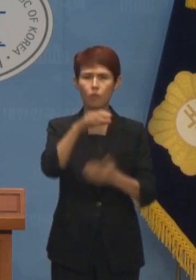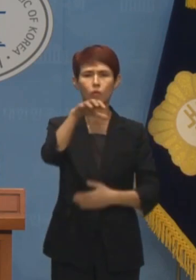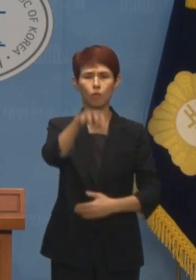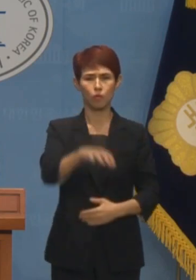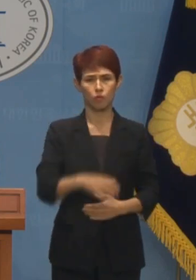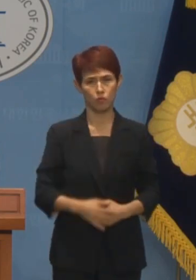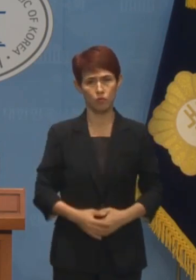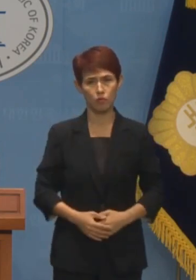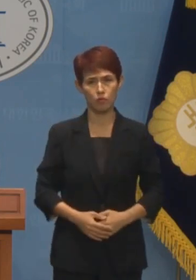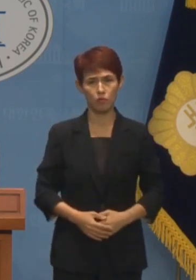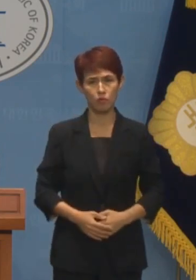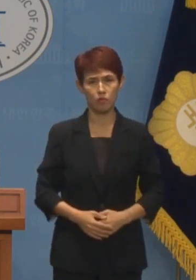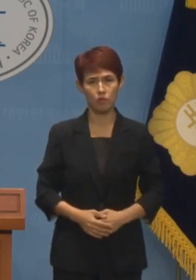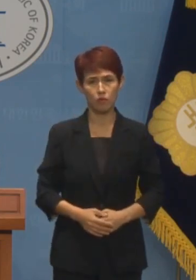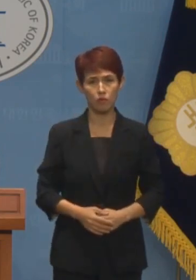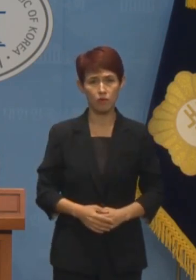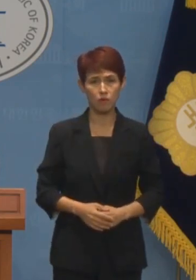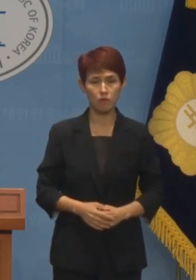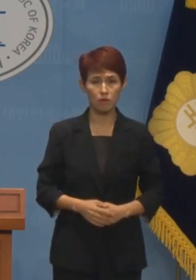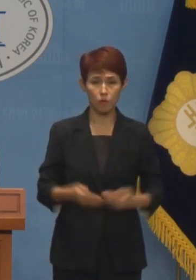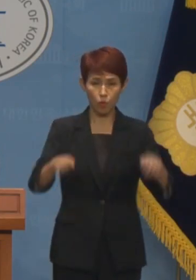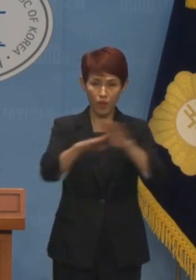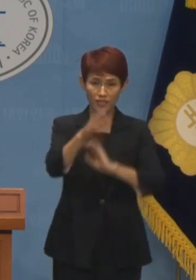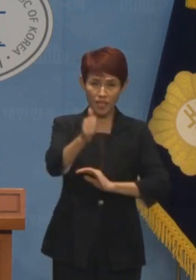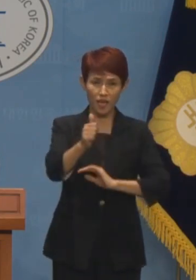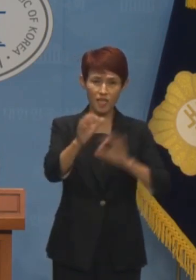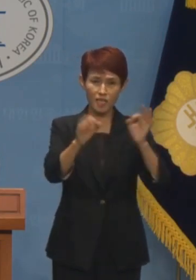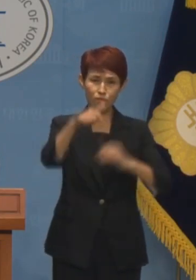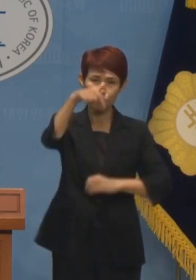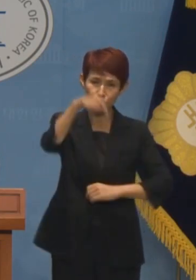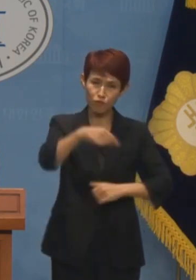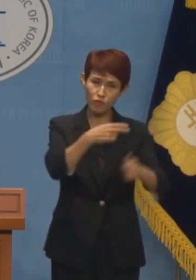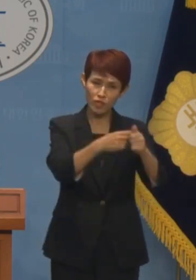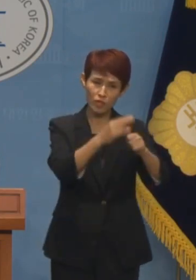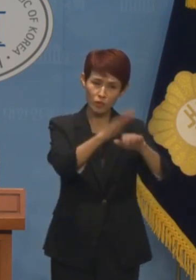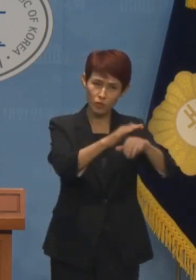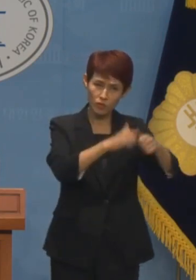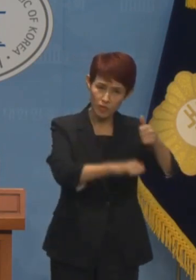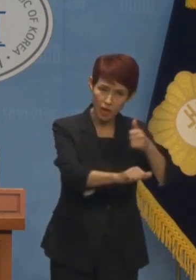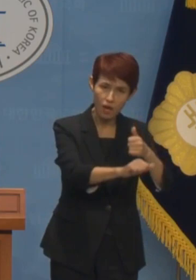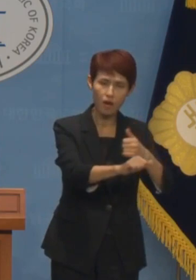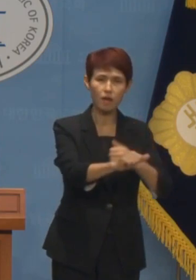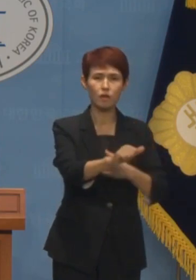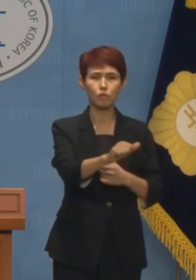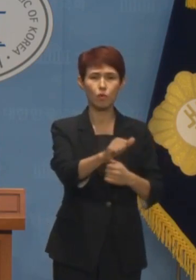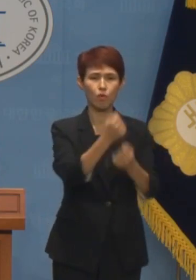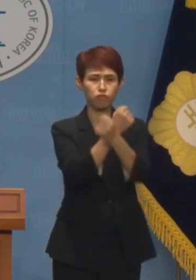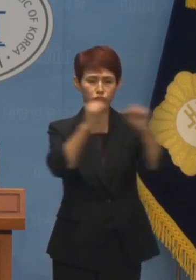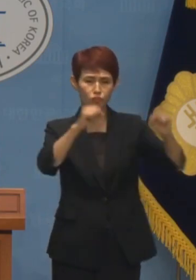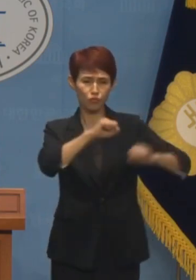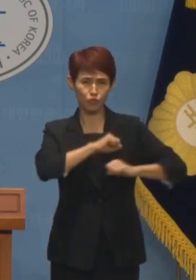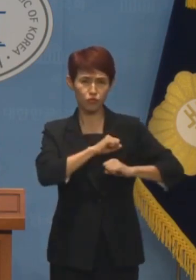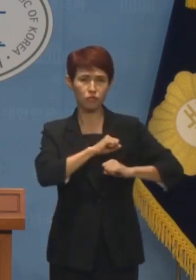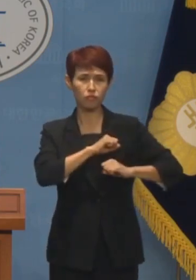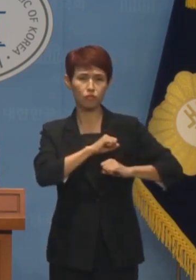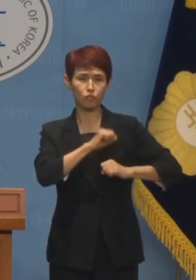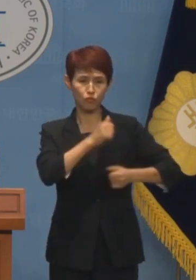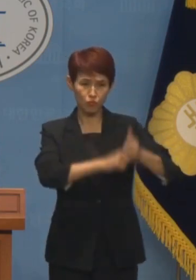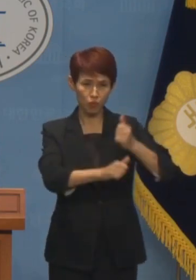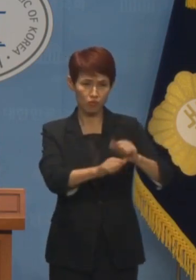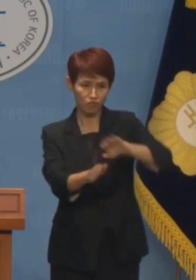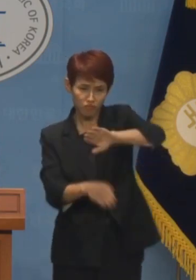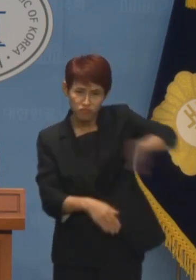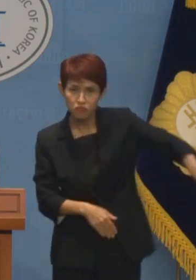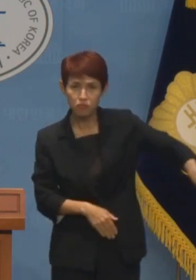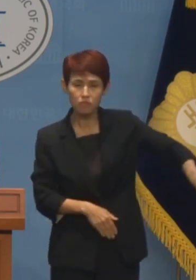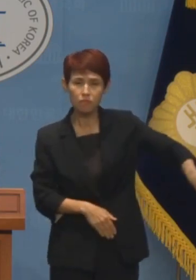곳입니다. 이런 곳의 관장을 김구 선생의 손자, 광복군 출신 독립운동가의 후손 등을